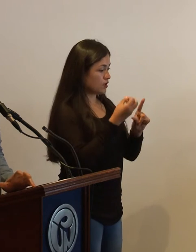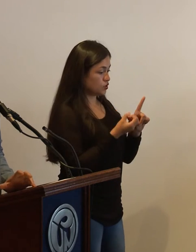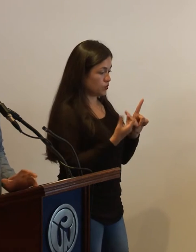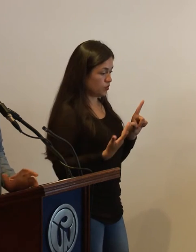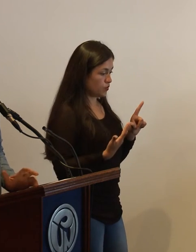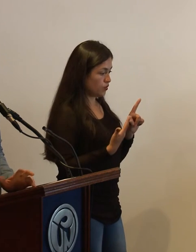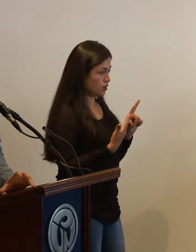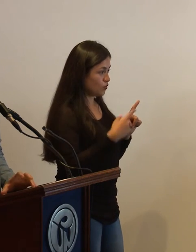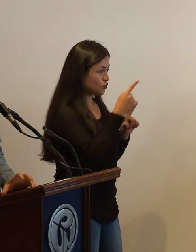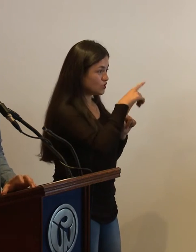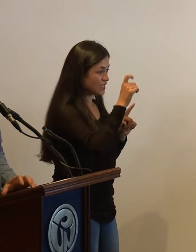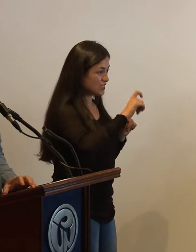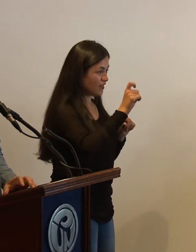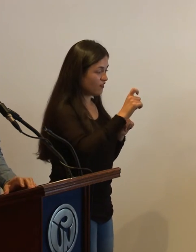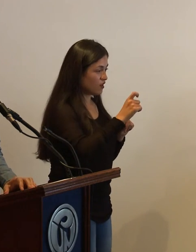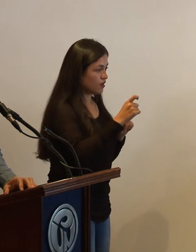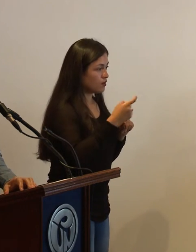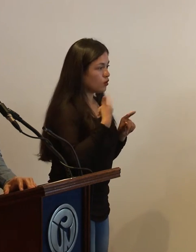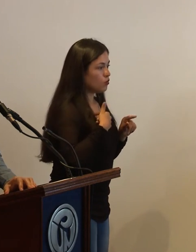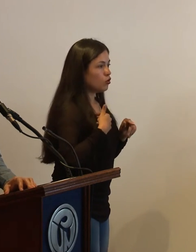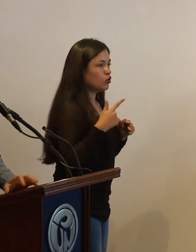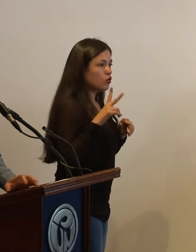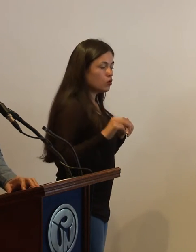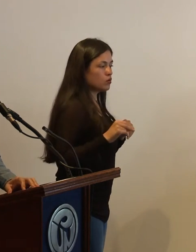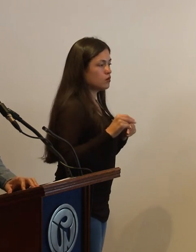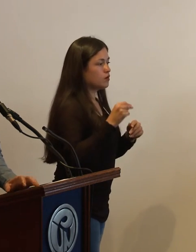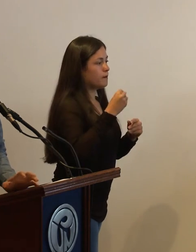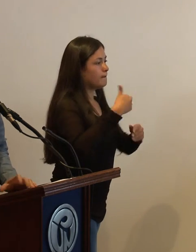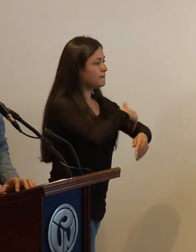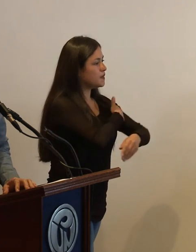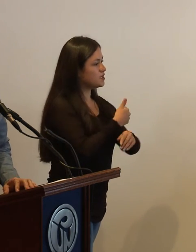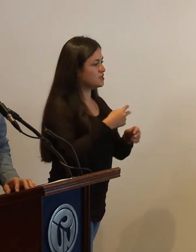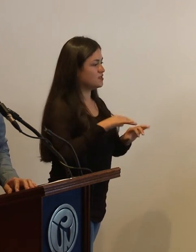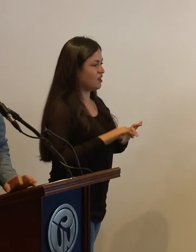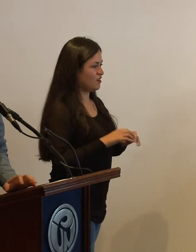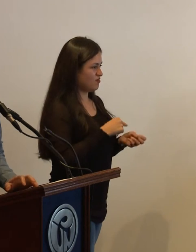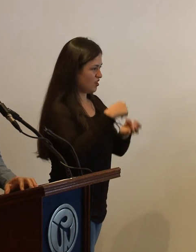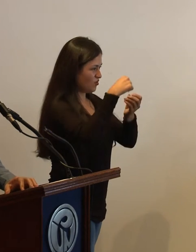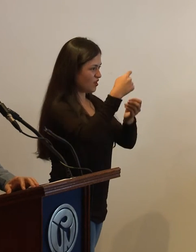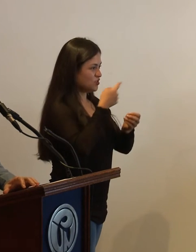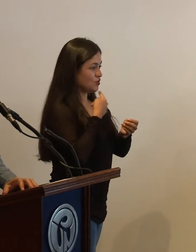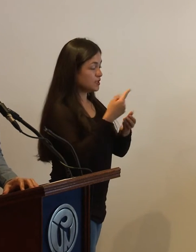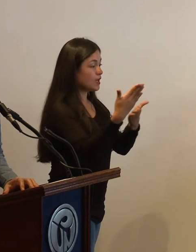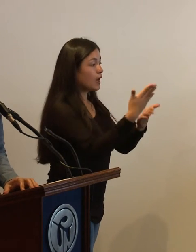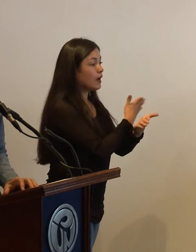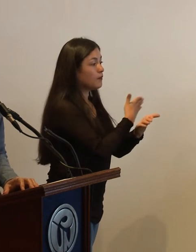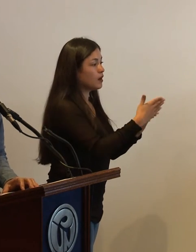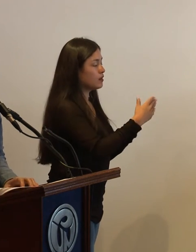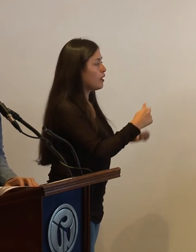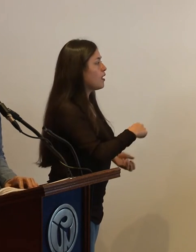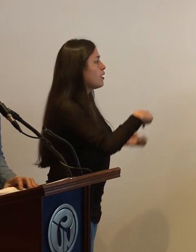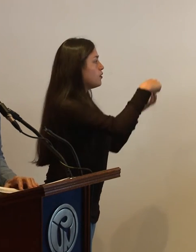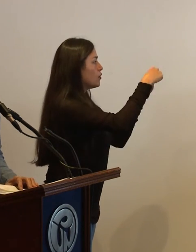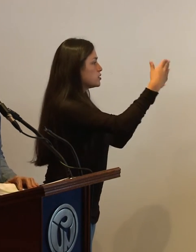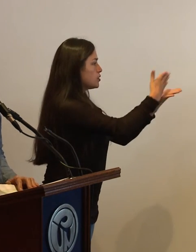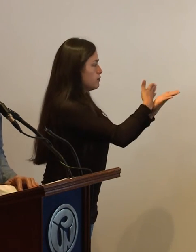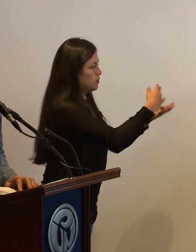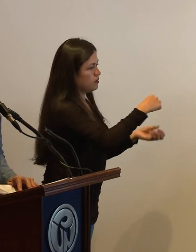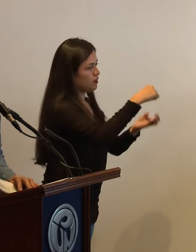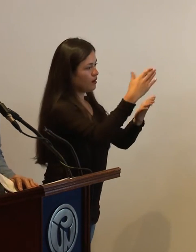a no dejarnos meter en esa separación que ha hecho el Ministerio de Educación Popular de las educaciones, de las